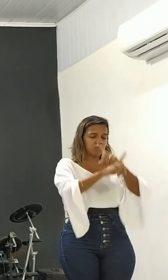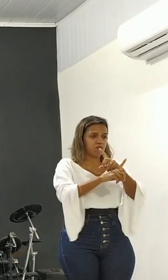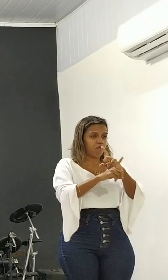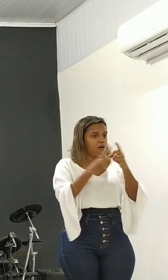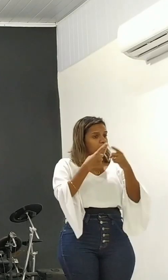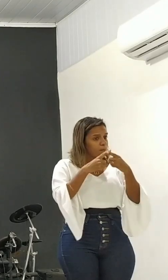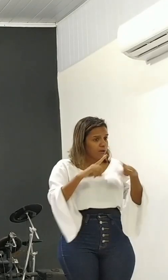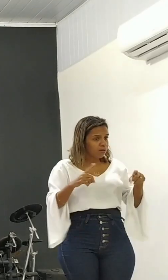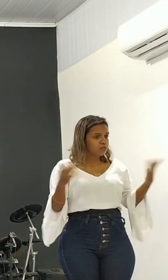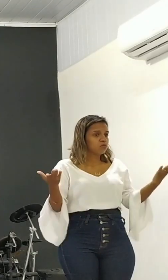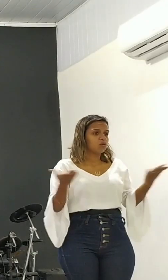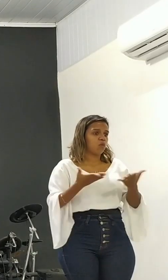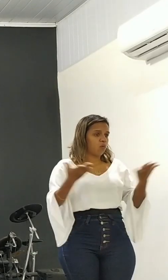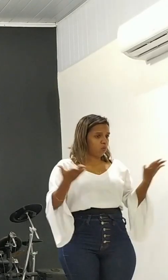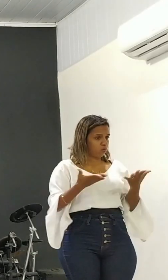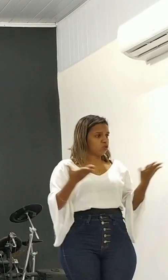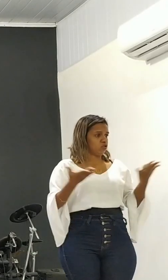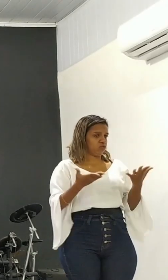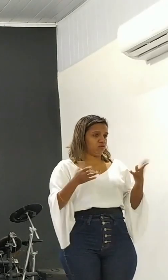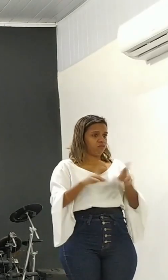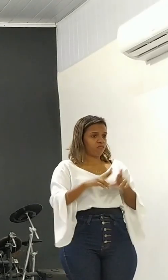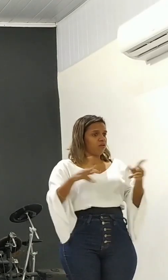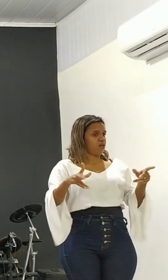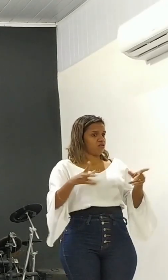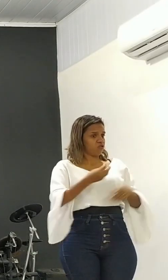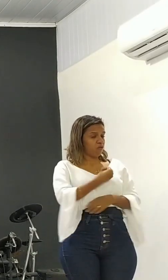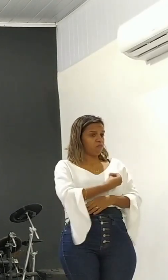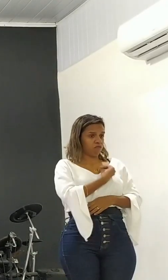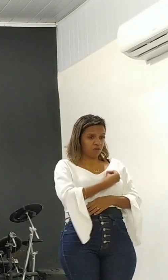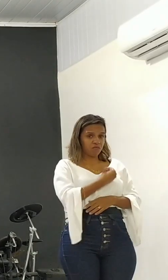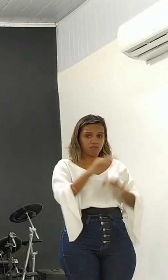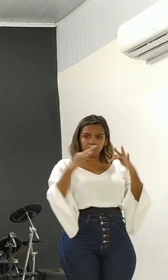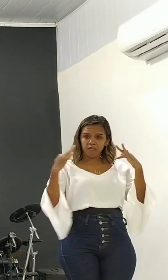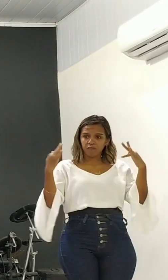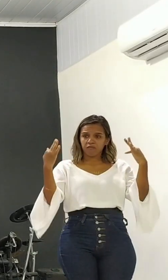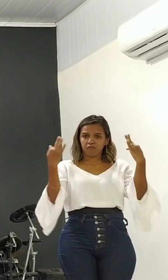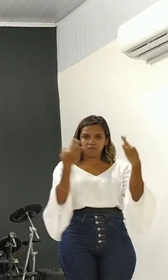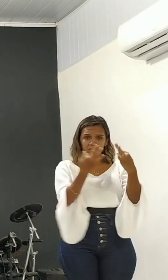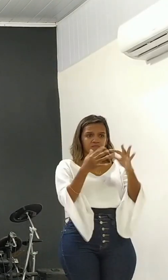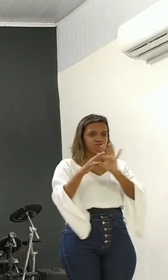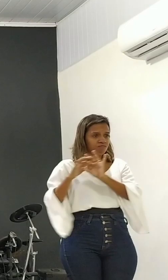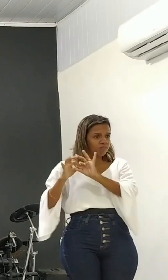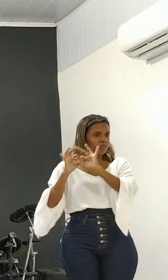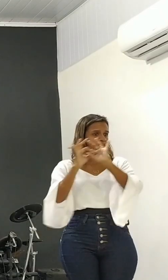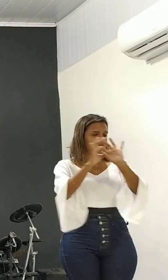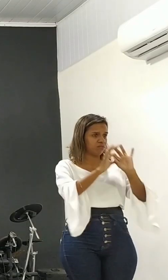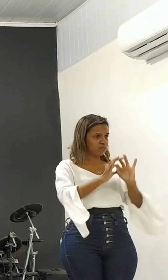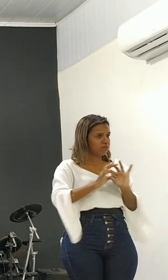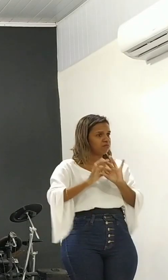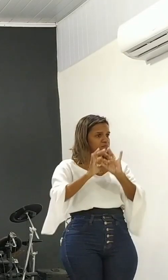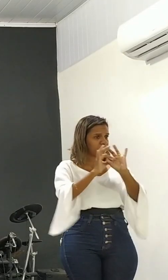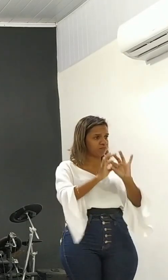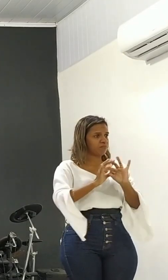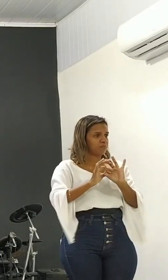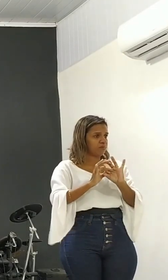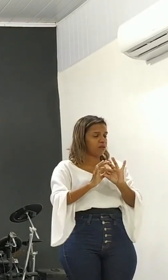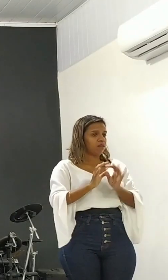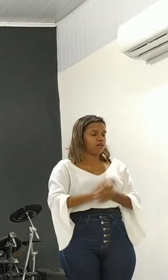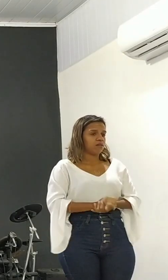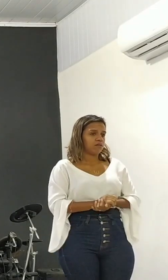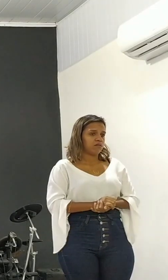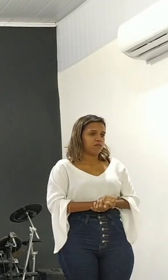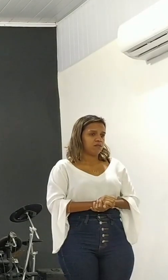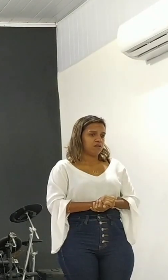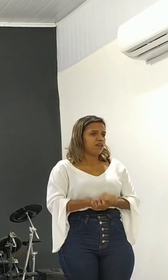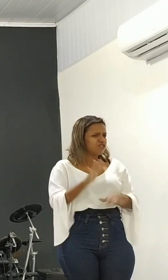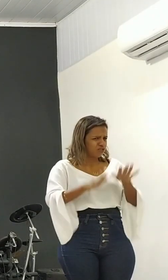Mas hoje eu vivo no meio de uma família. A família de Deus. E apesar